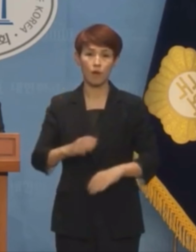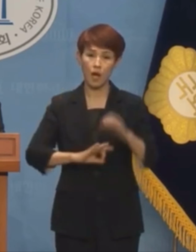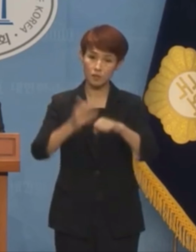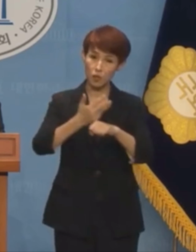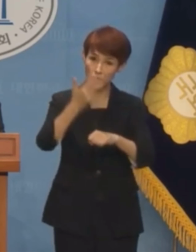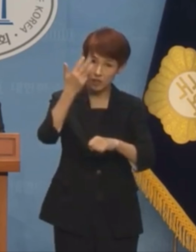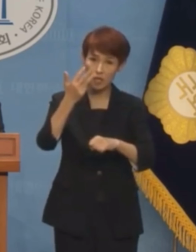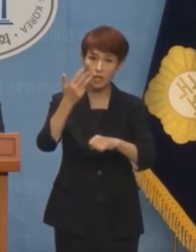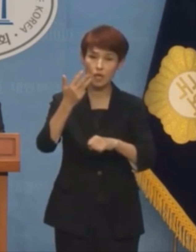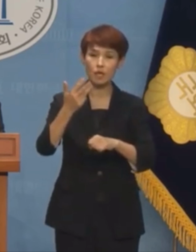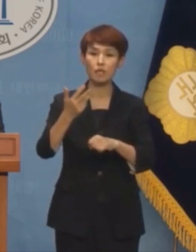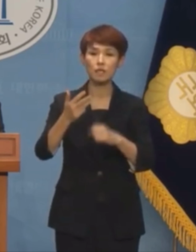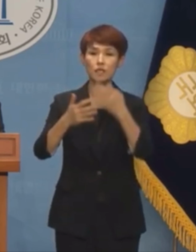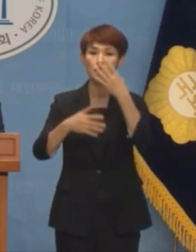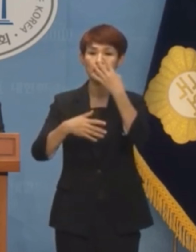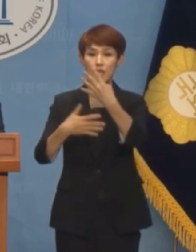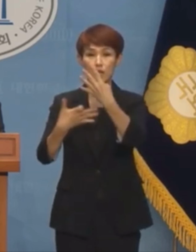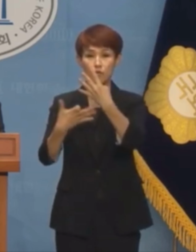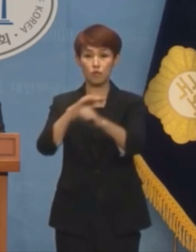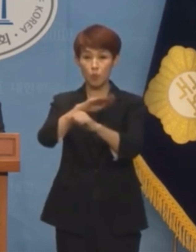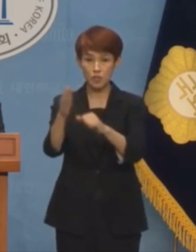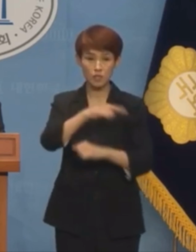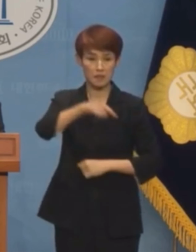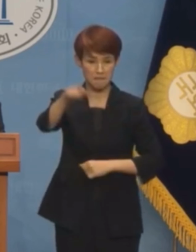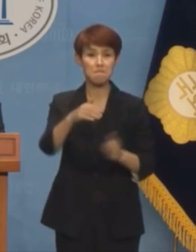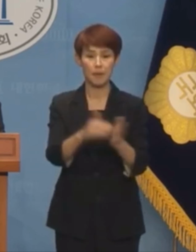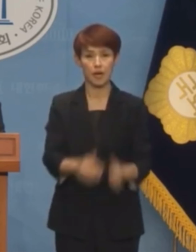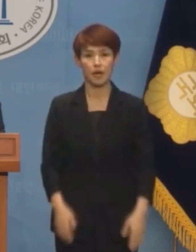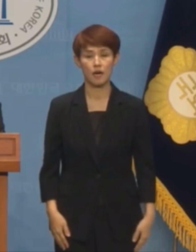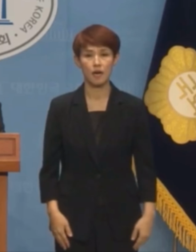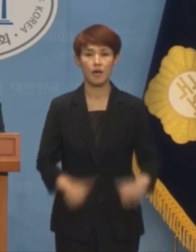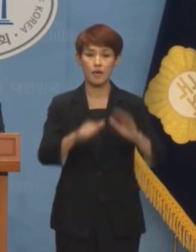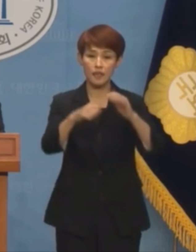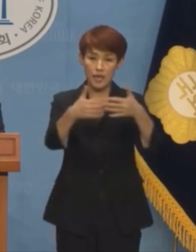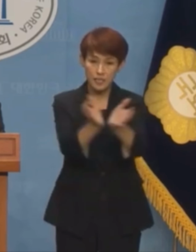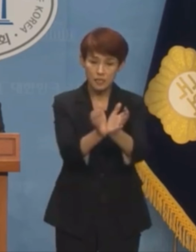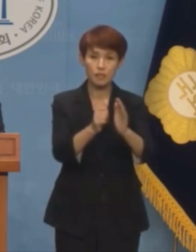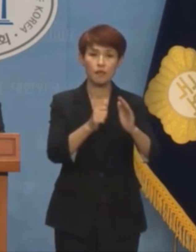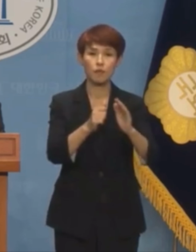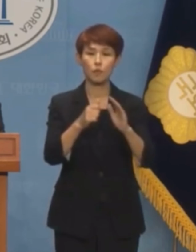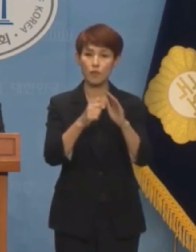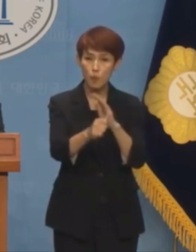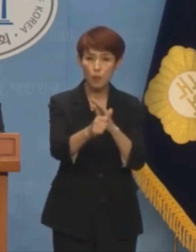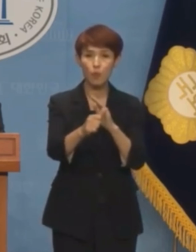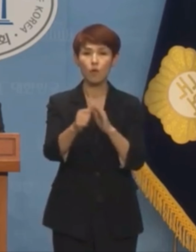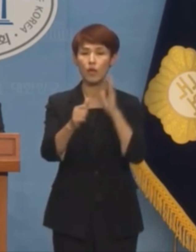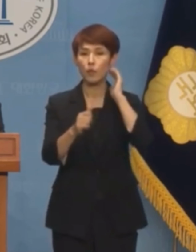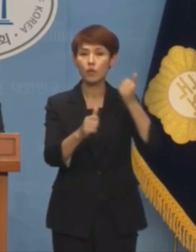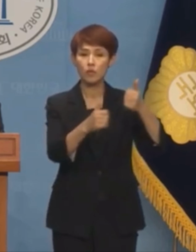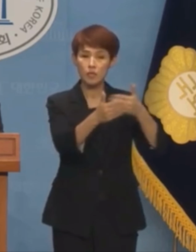일구 민주묘지를 다녀갔습니다 일구 단체 대표와 일부 유족들 대통령실